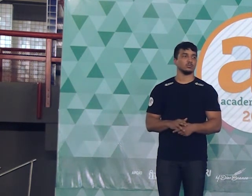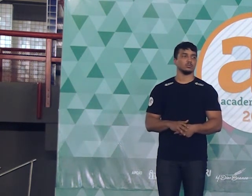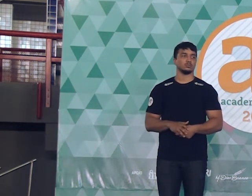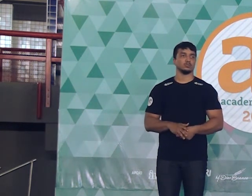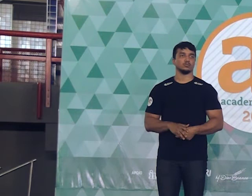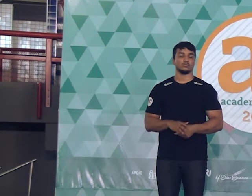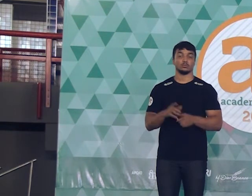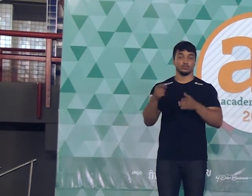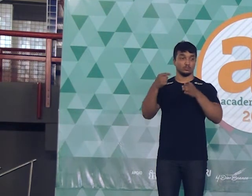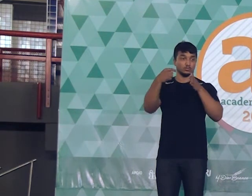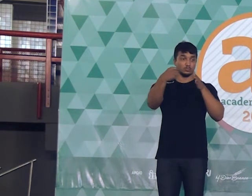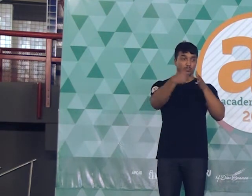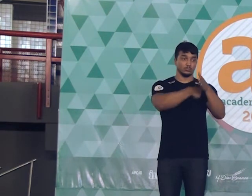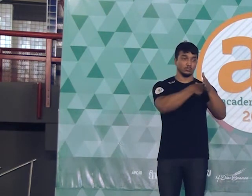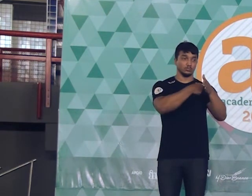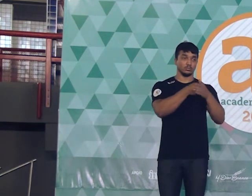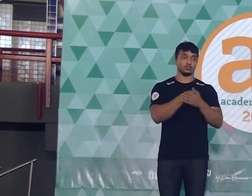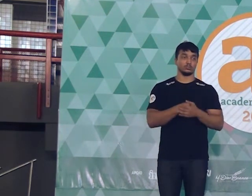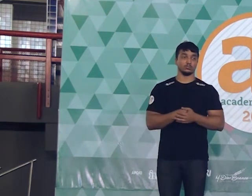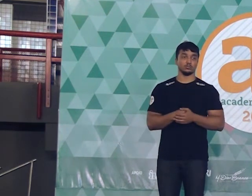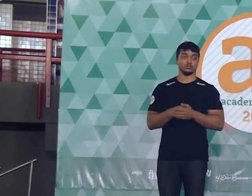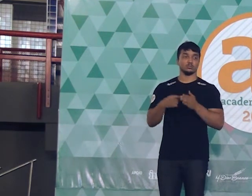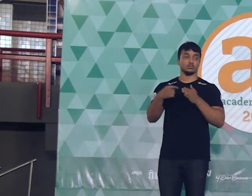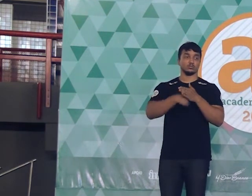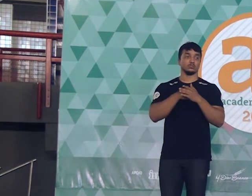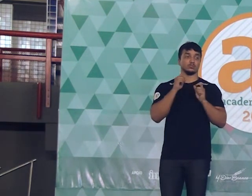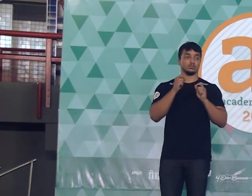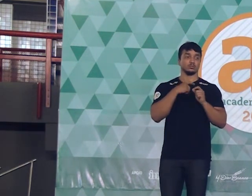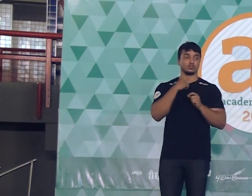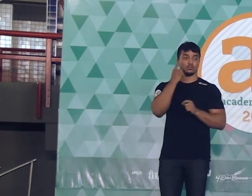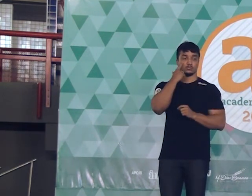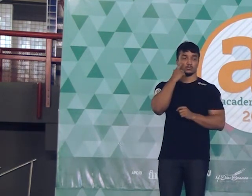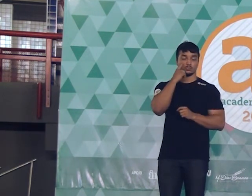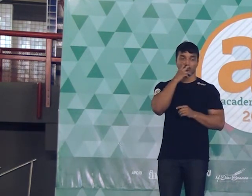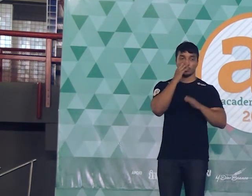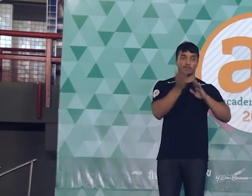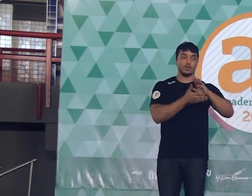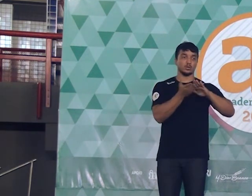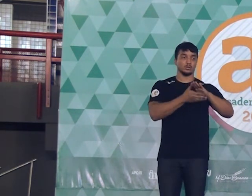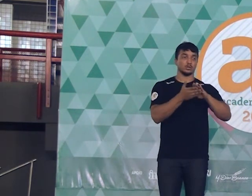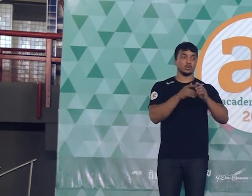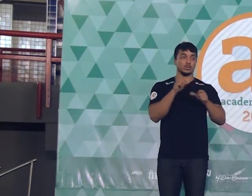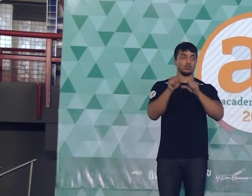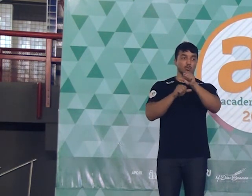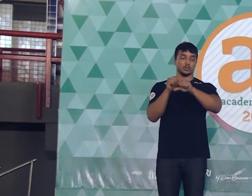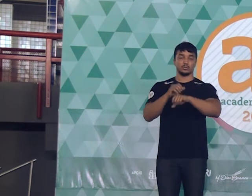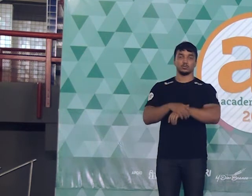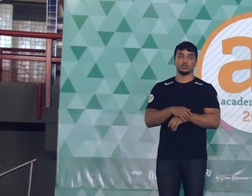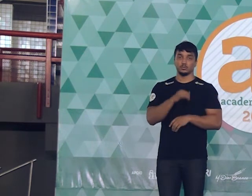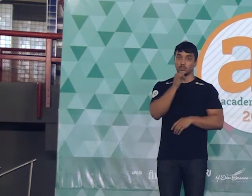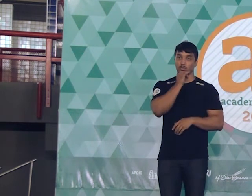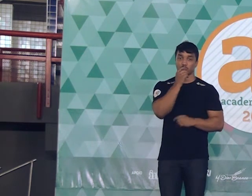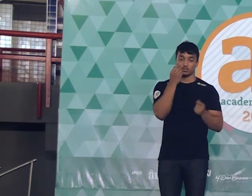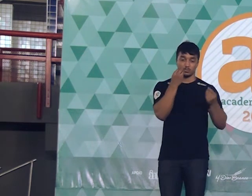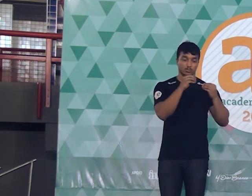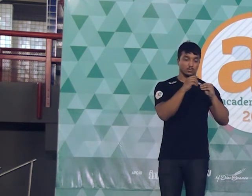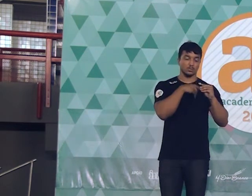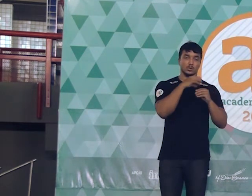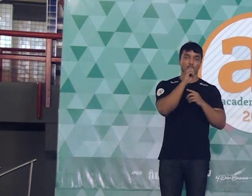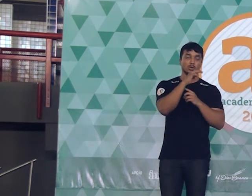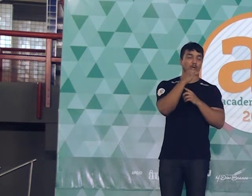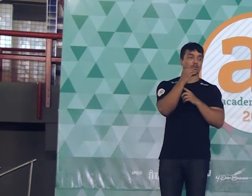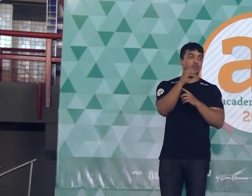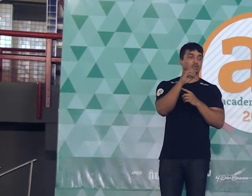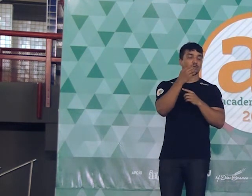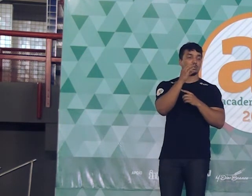Pergunta aqui que foi feita, pessoal, em relação à transformação de velocidade. Se eu posso colocar em notação científica, ao invés